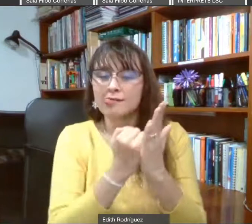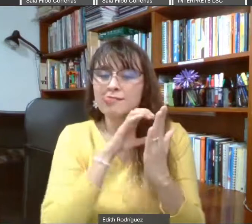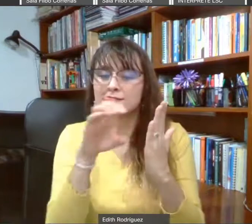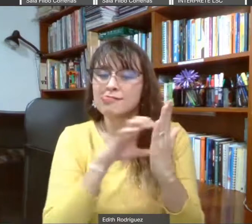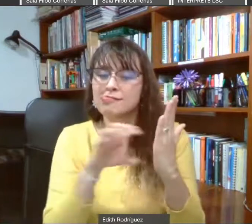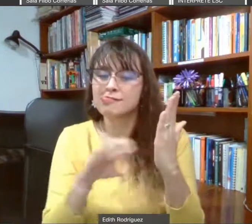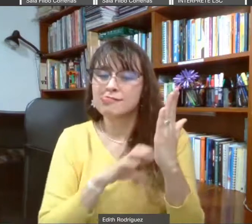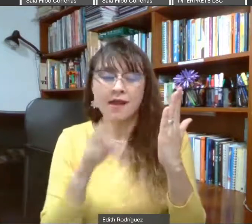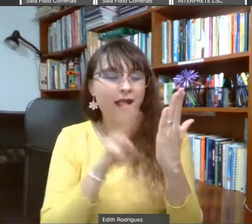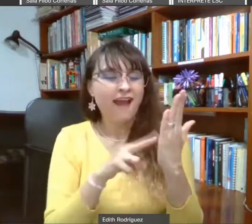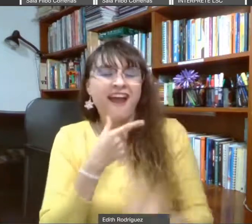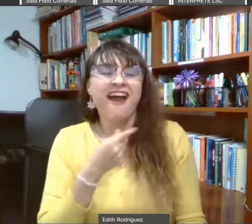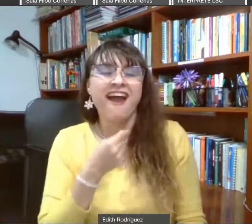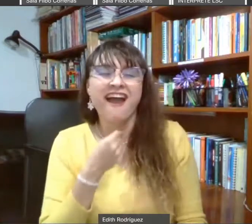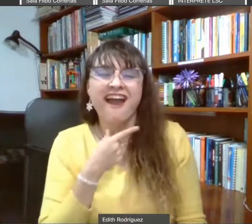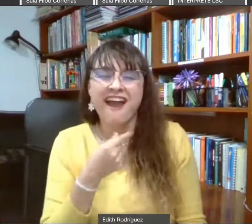¿me escuchan?